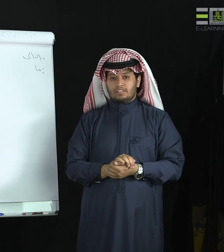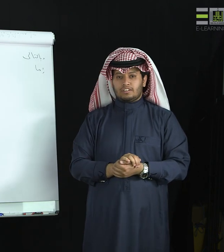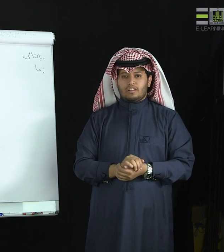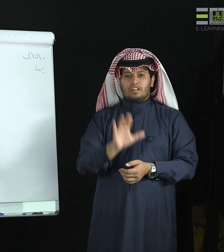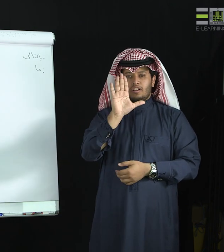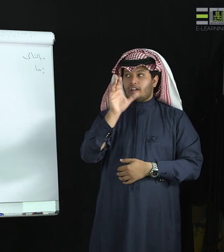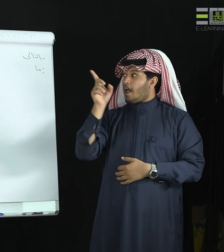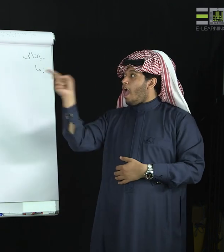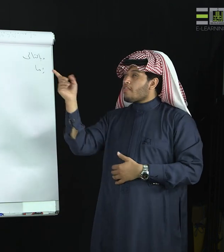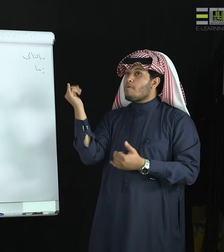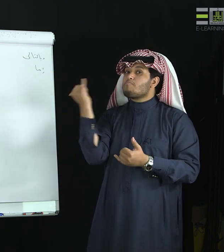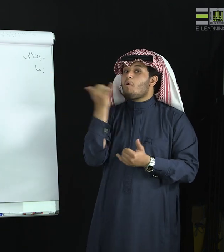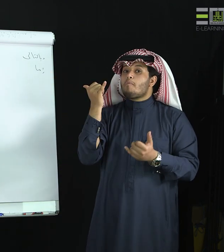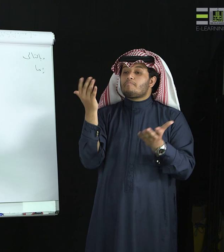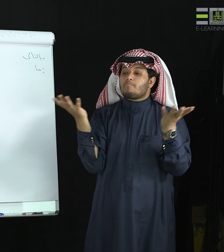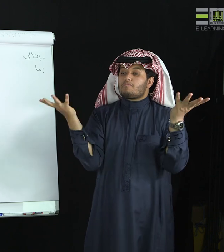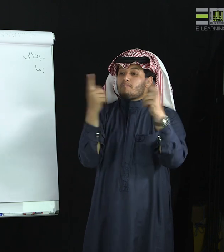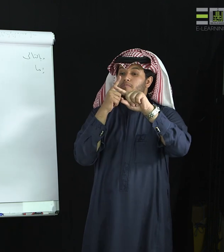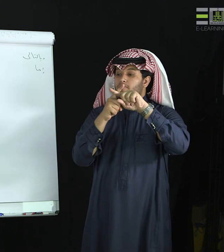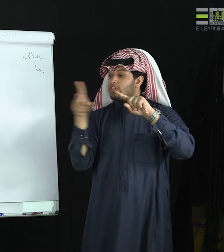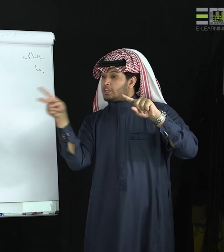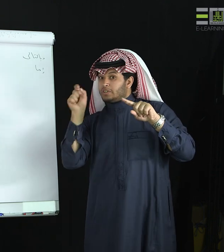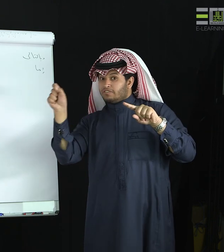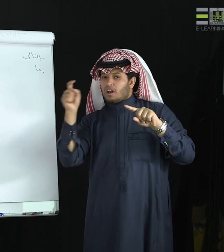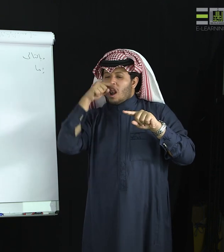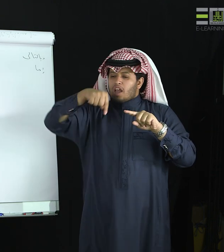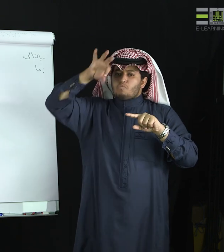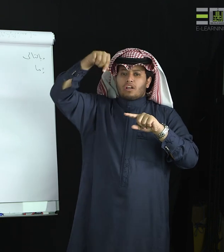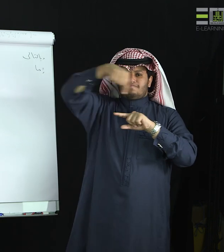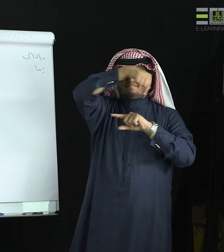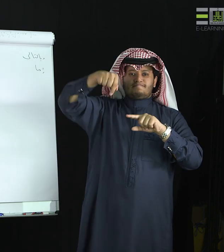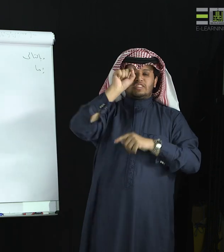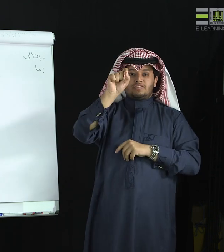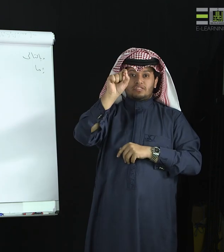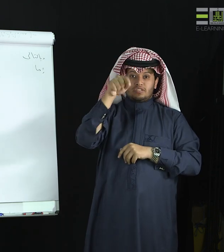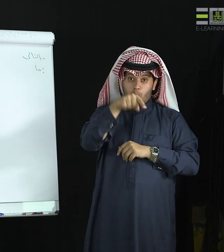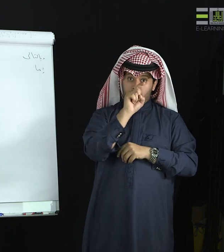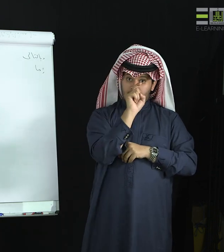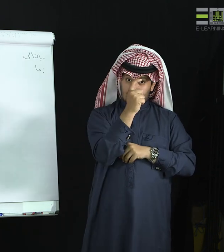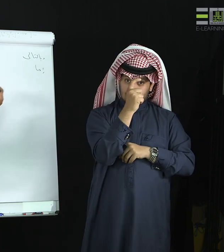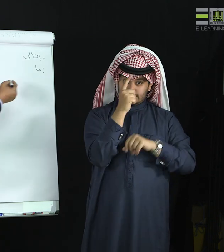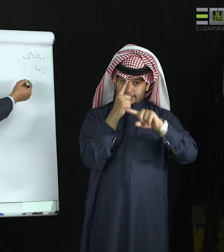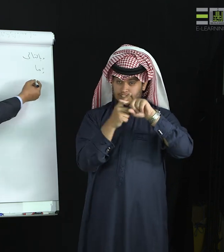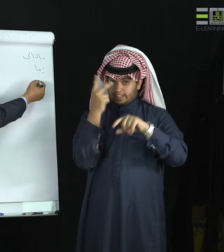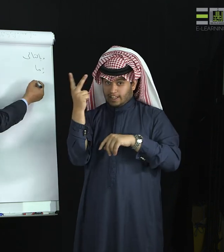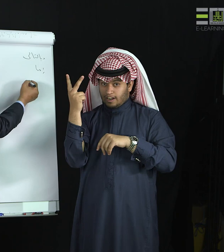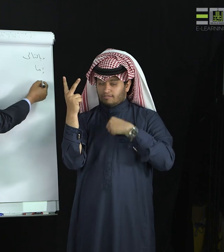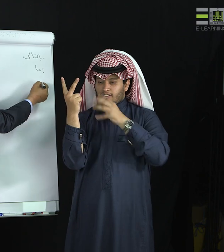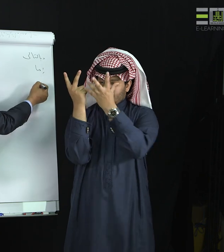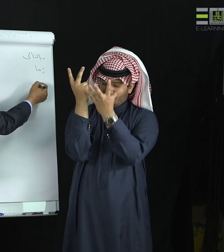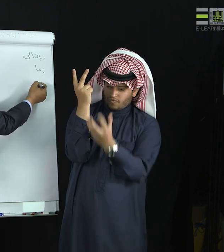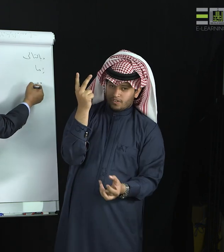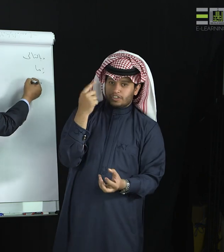طالما عاملين حاصل ضربهم صفر يبقى لازما واحد منهم بصفر، فإما إكس زائد اتنين بتساوي صفر، ومنها